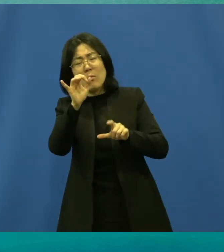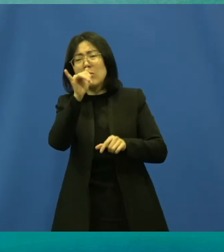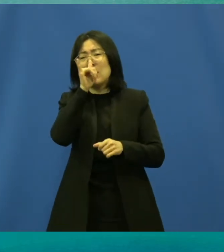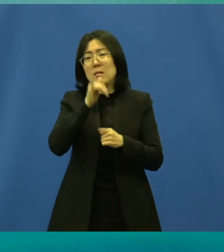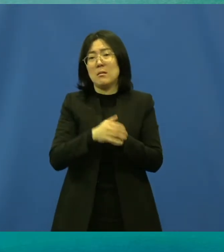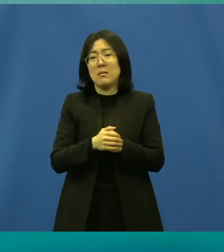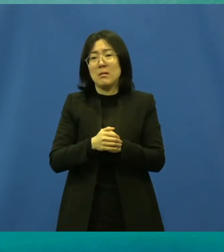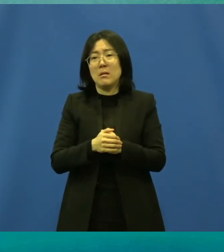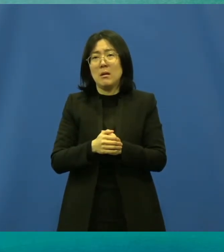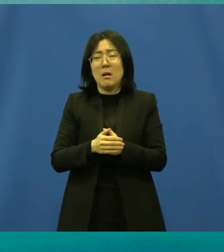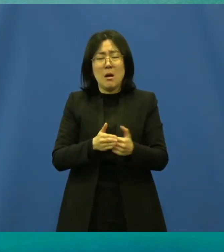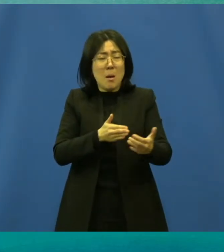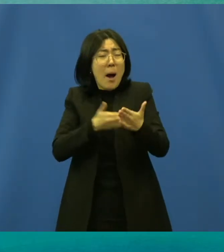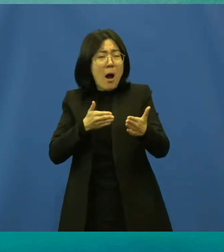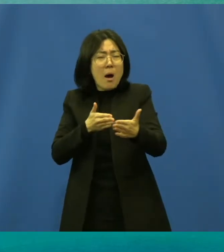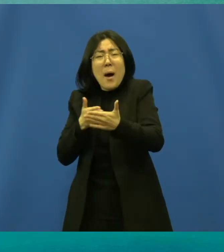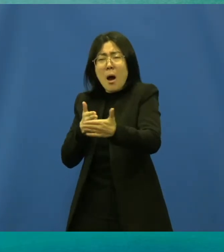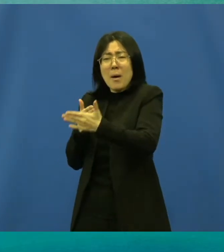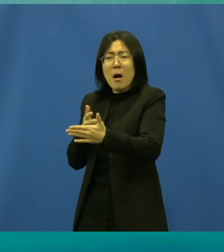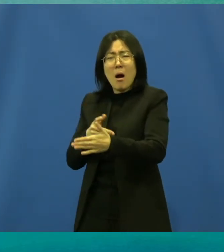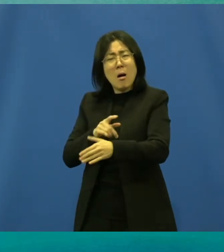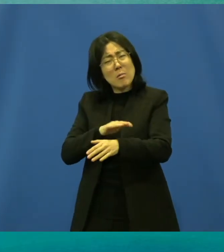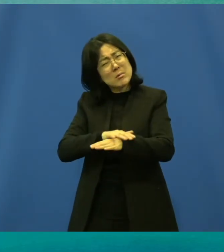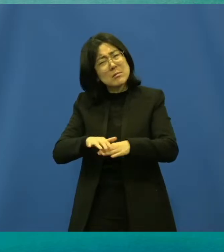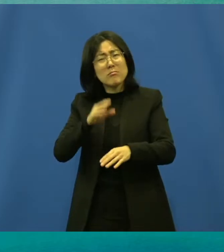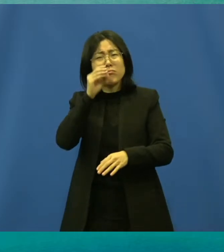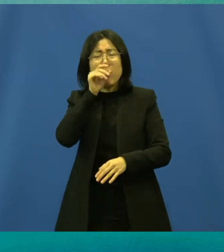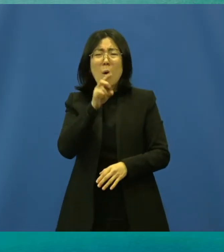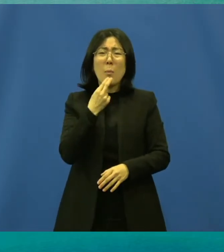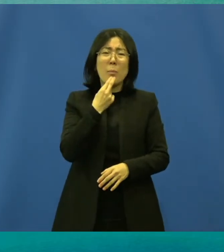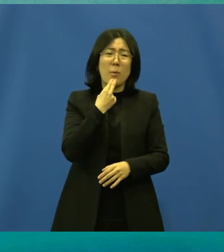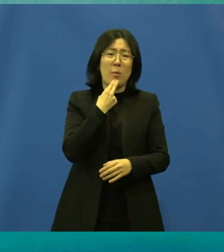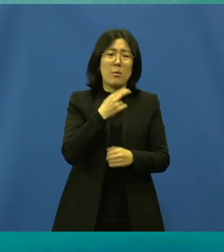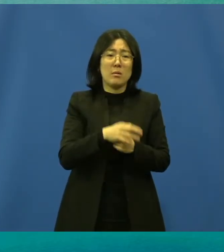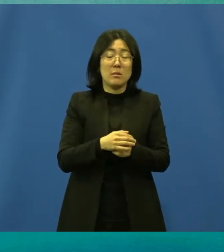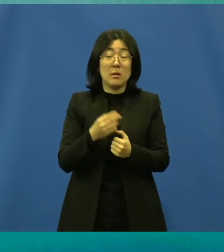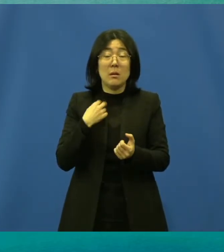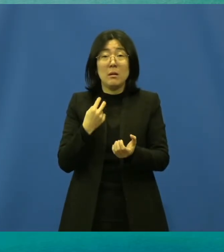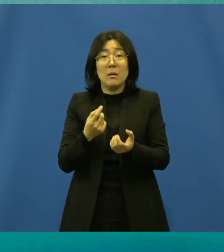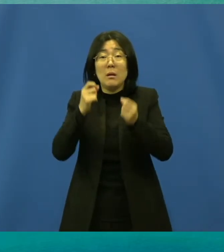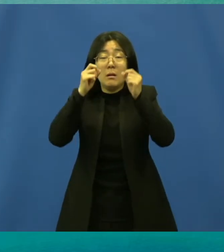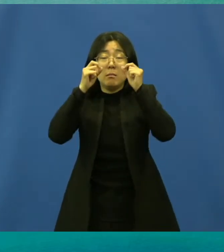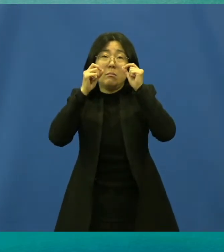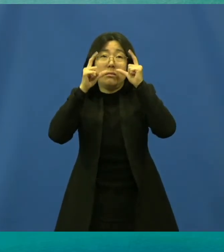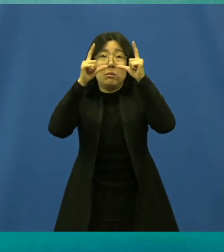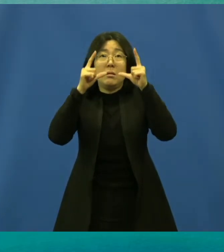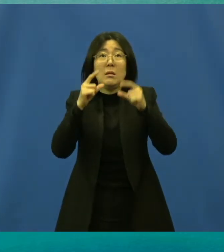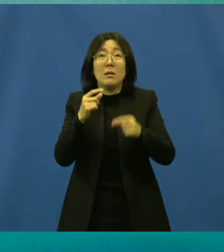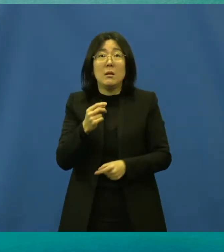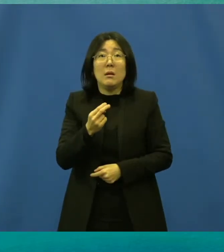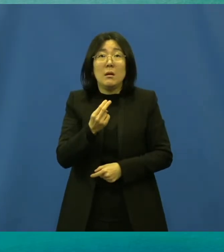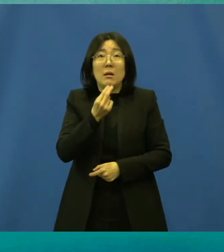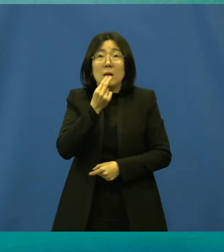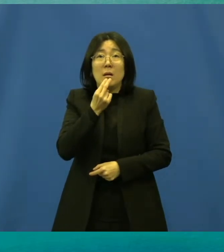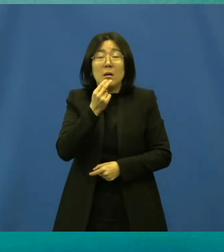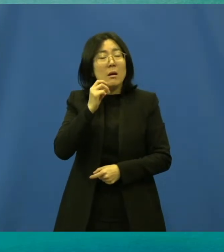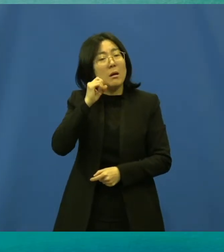모든 게 사방으로 막혀 있습니다. 어떤 때는 일어나서 숨을 쉬기도